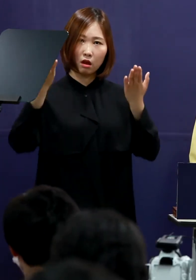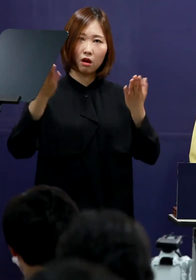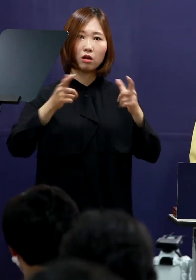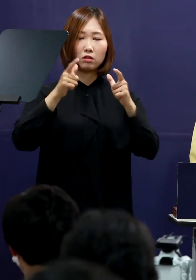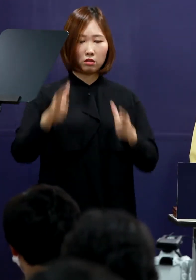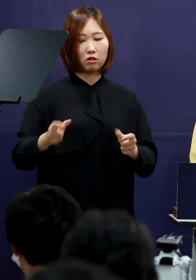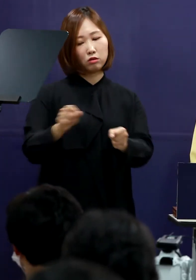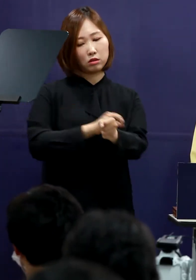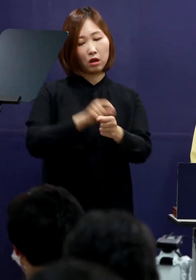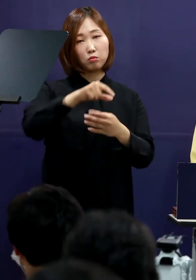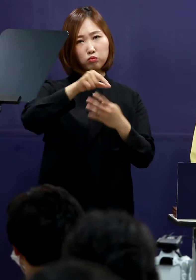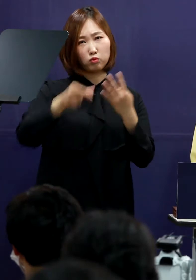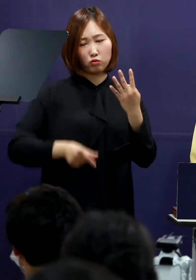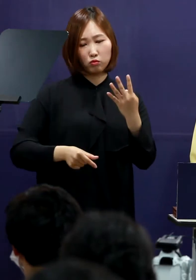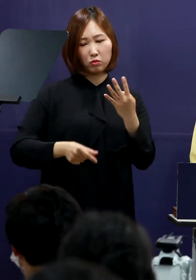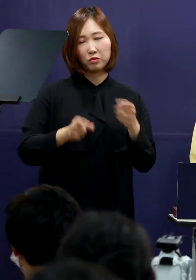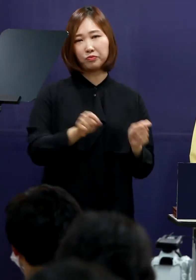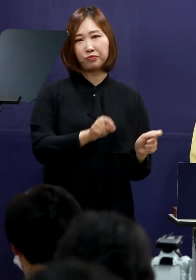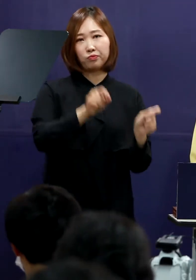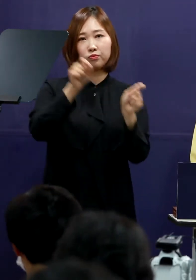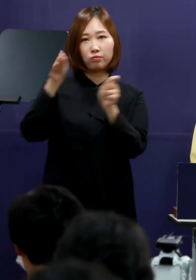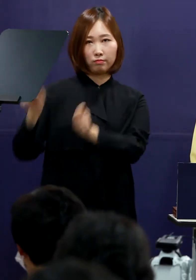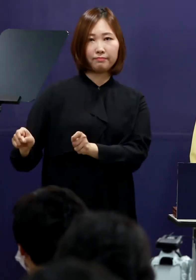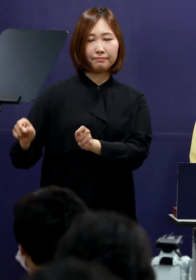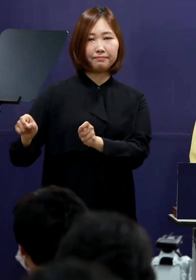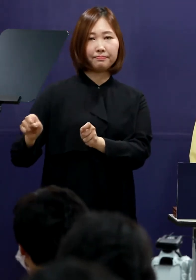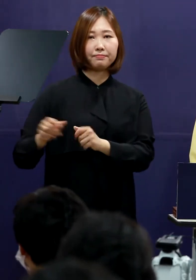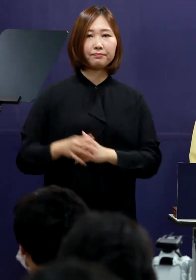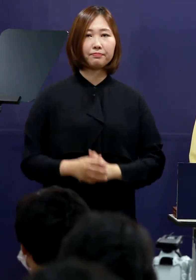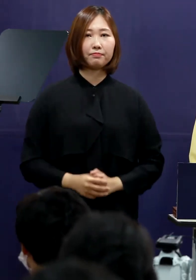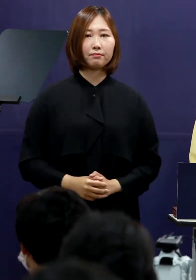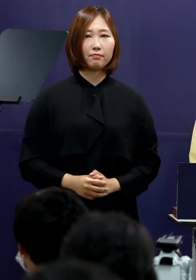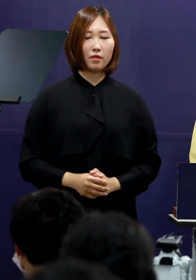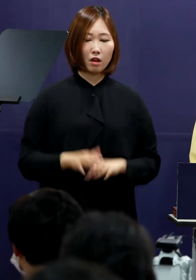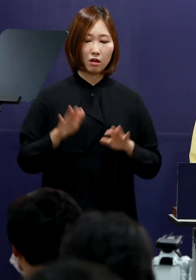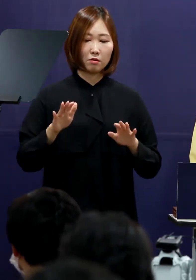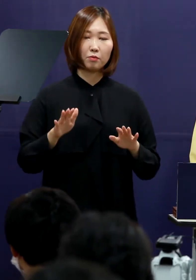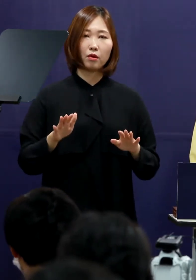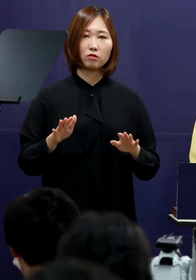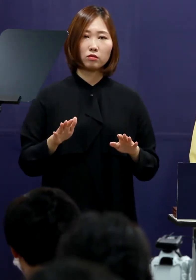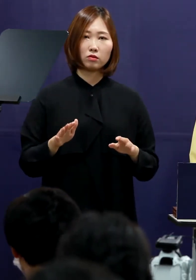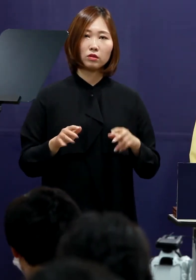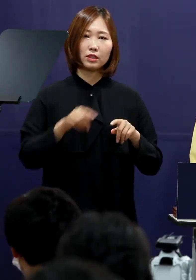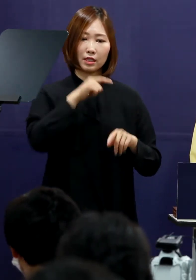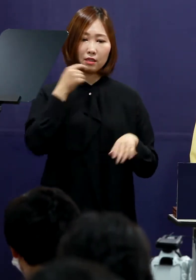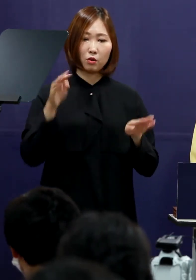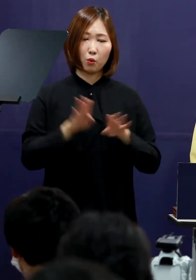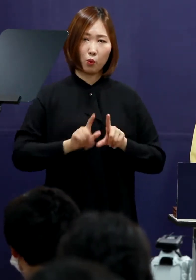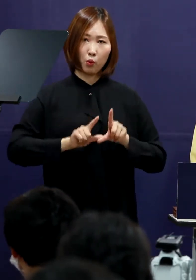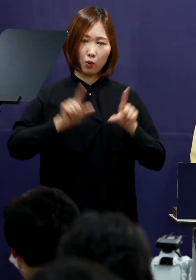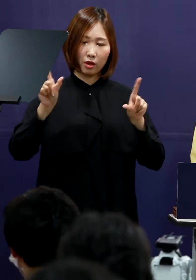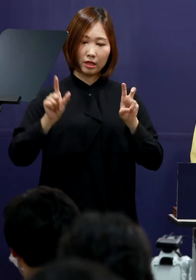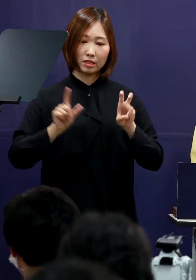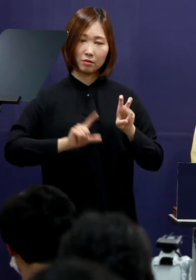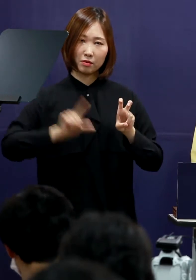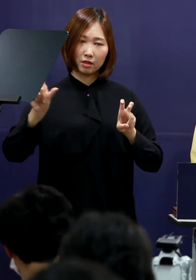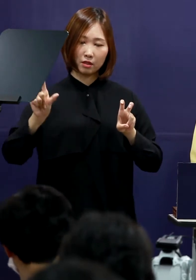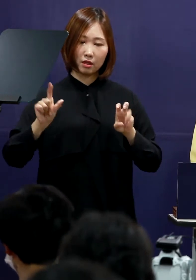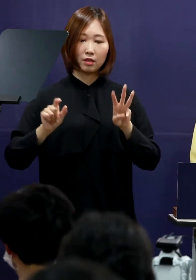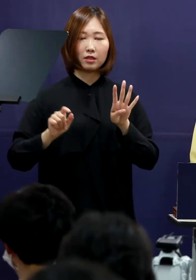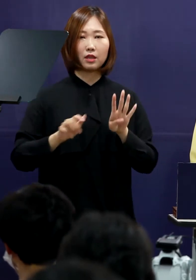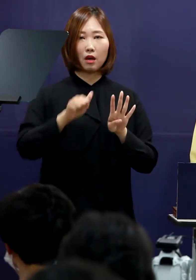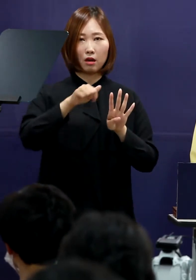특화 프로그램은 무기한 연기도 했습니다. 그리고 이번 주 일요일 21일로 예정되어 있는 제4회